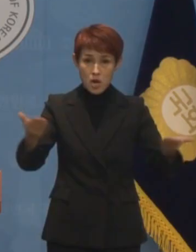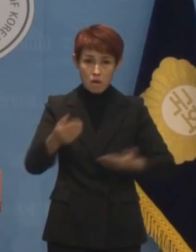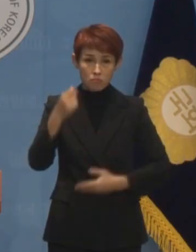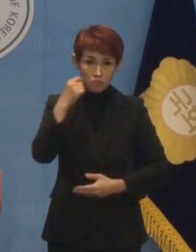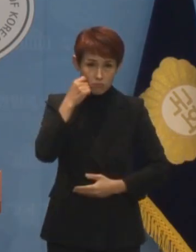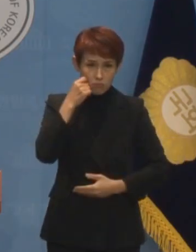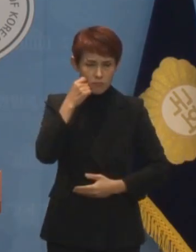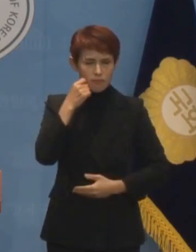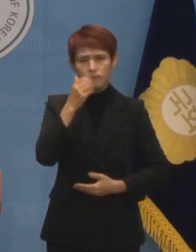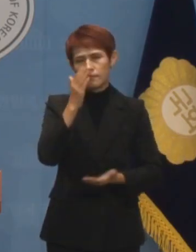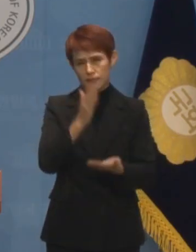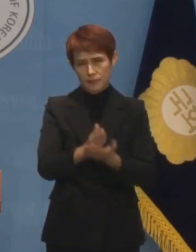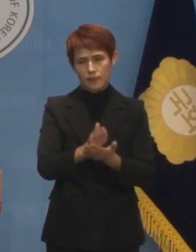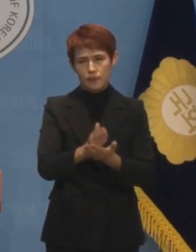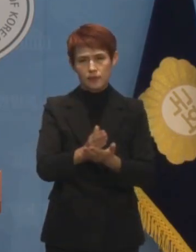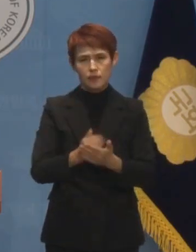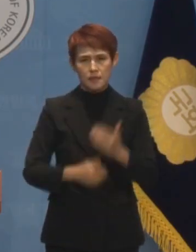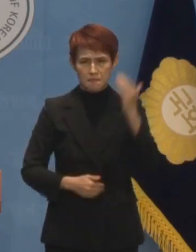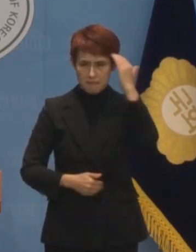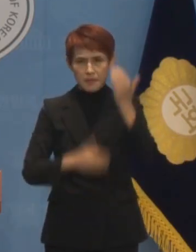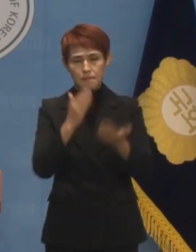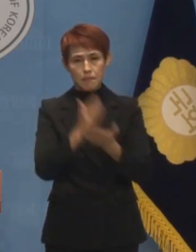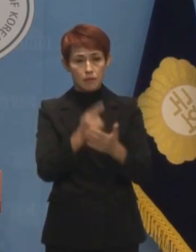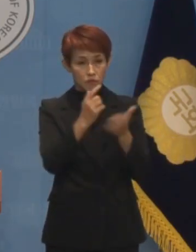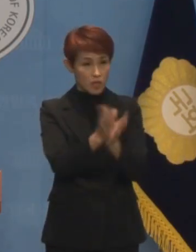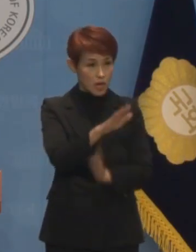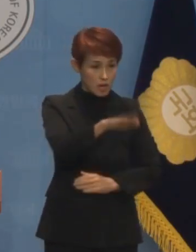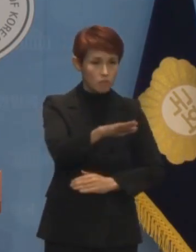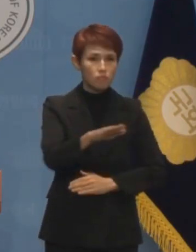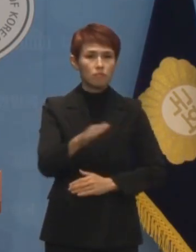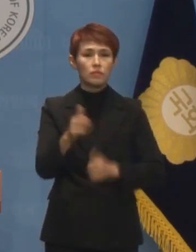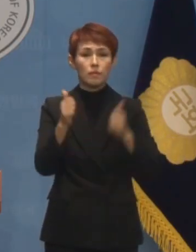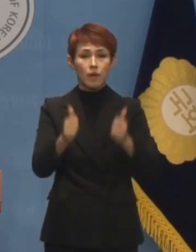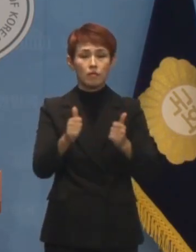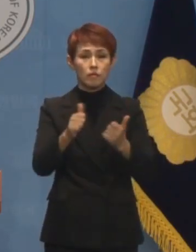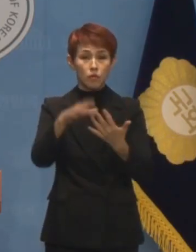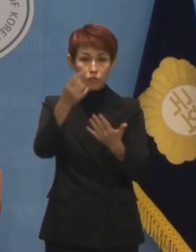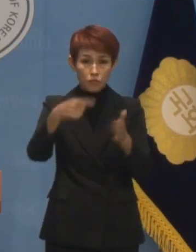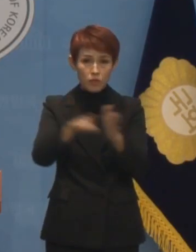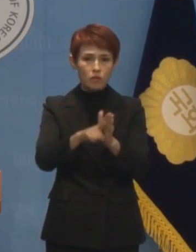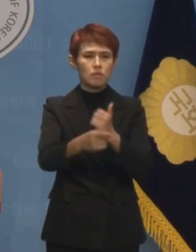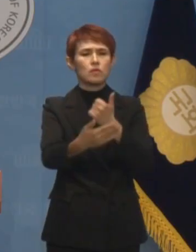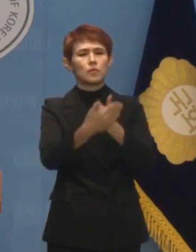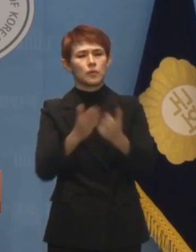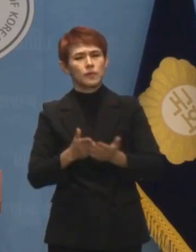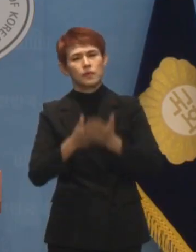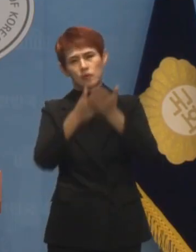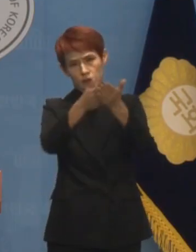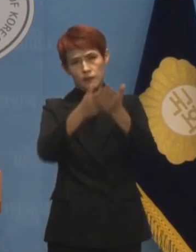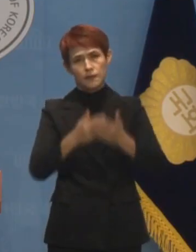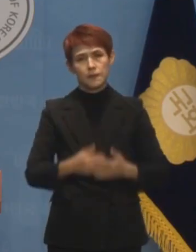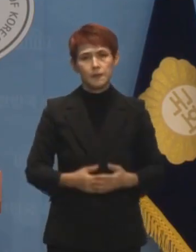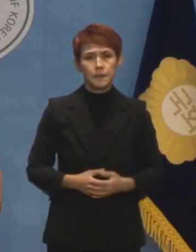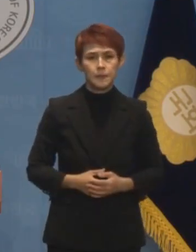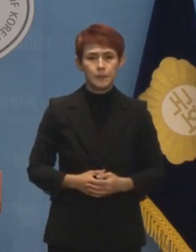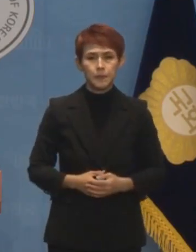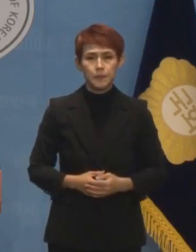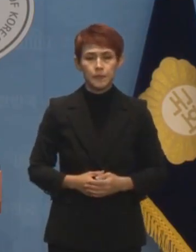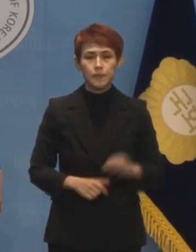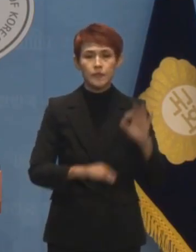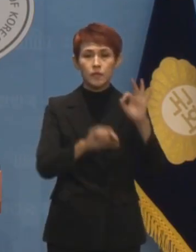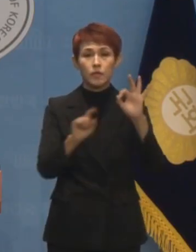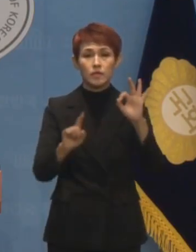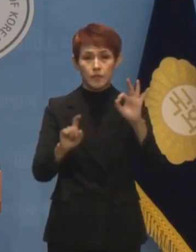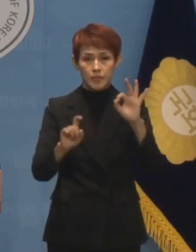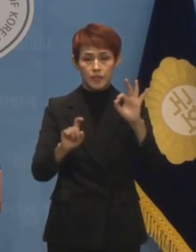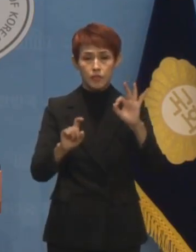없도록 민주당은 헌법재판관 후임 선출에 협조하기를 다시 한번 촉구합니다. 2024년 10월